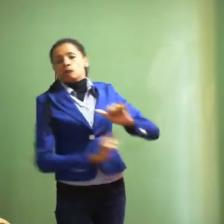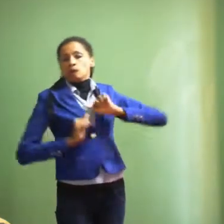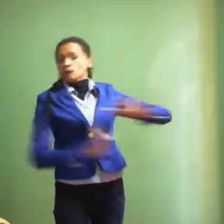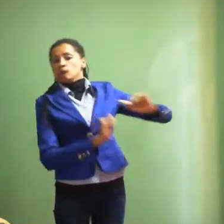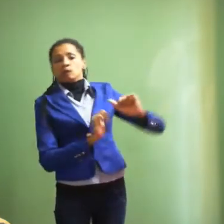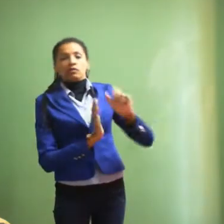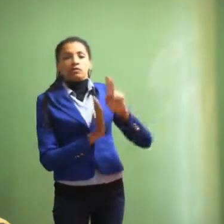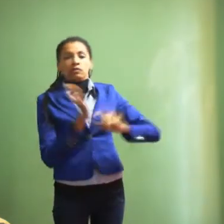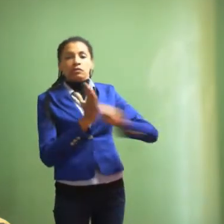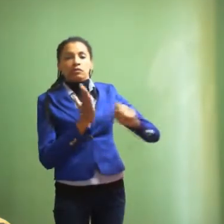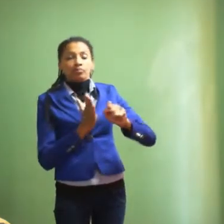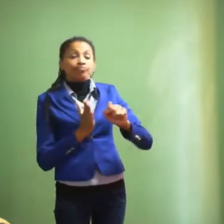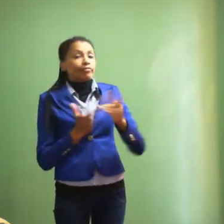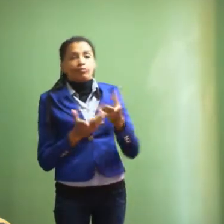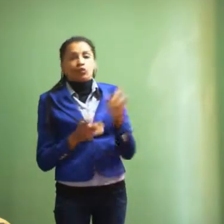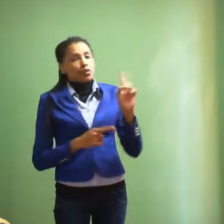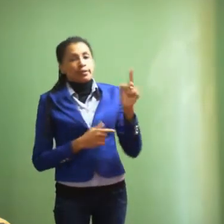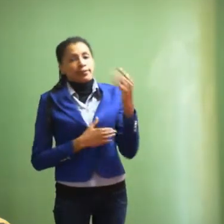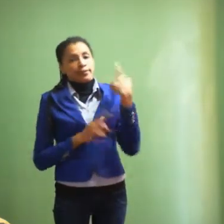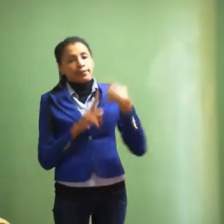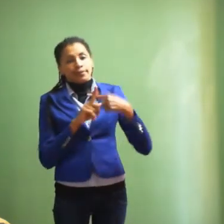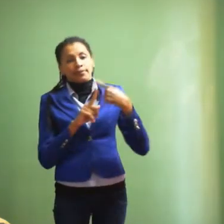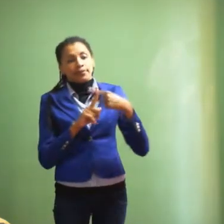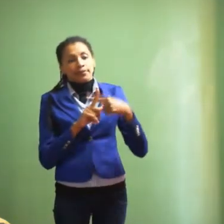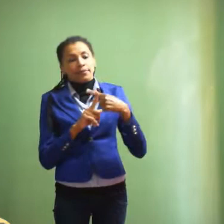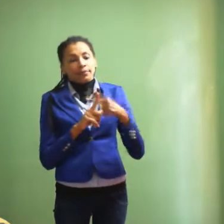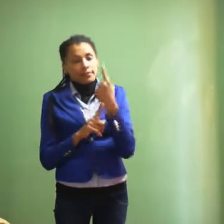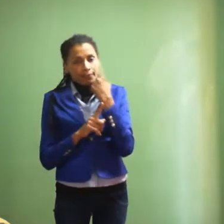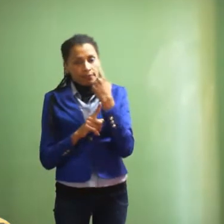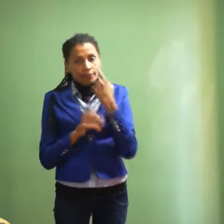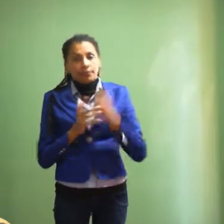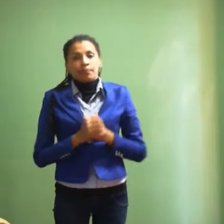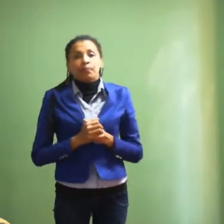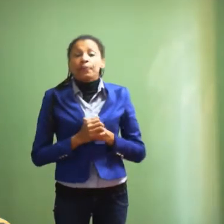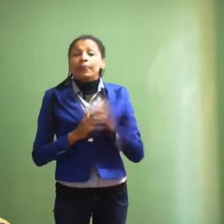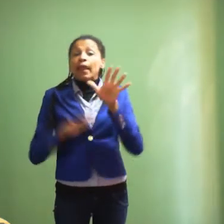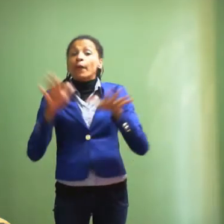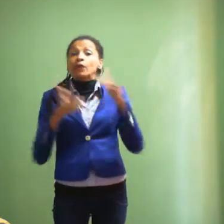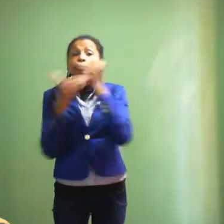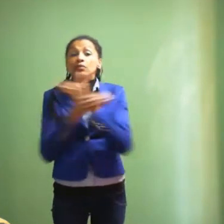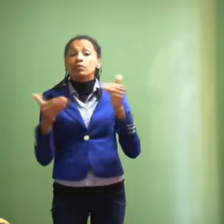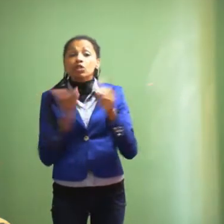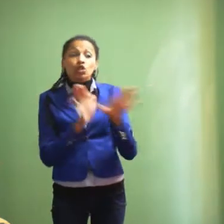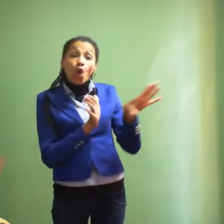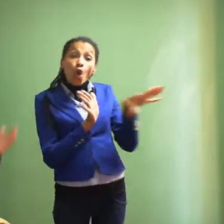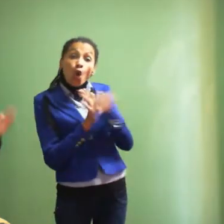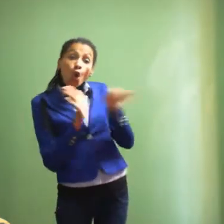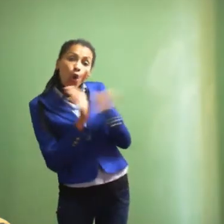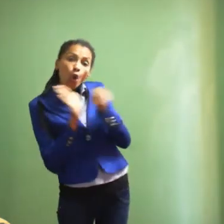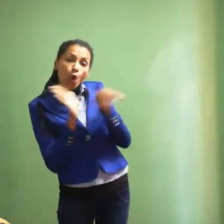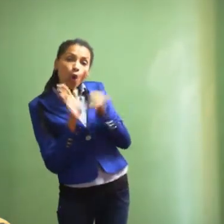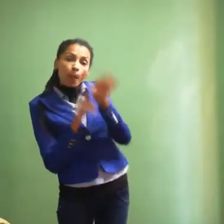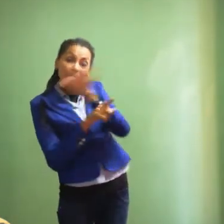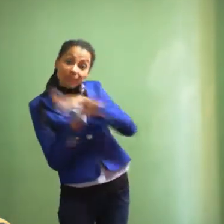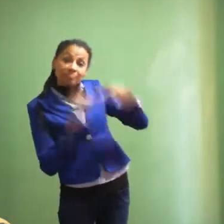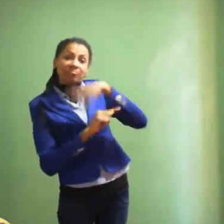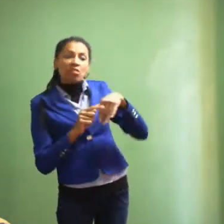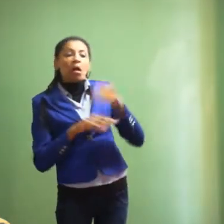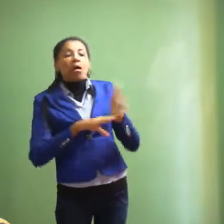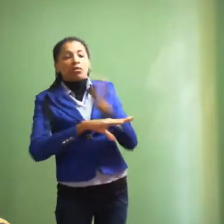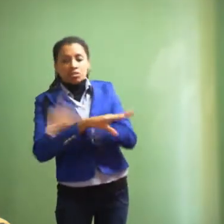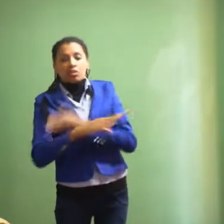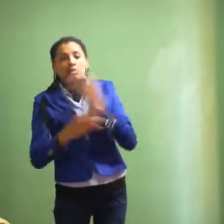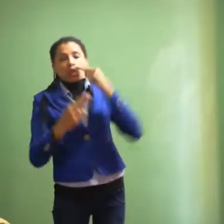la lengua escrita, y eso no es la idea. Cuando ellos hacen copia significativa es porque ha habido